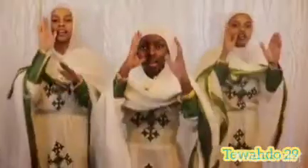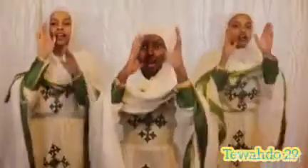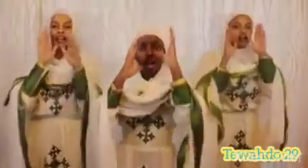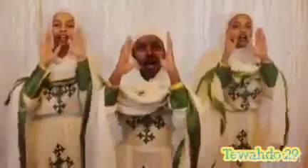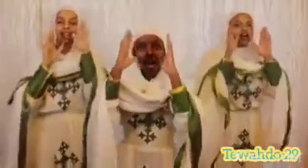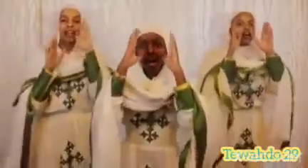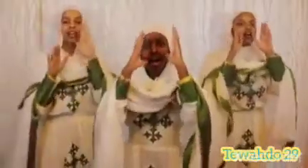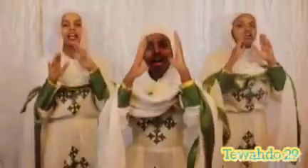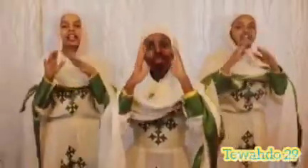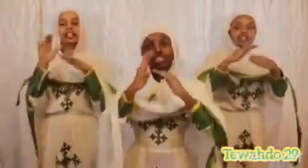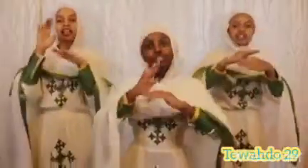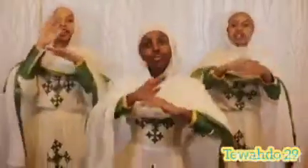ገሊላ